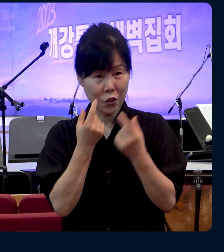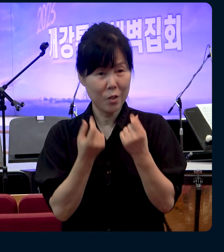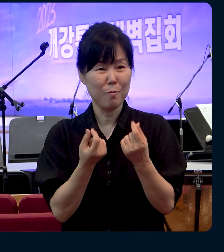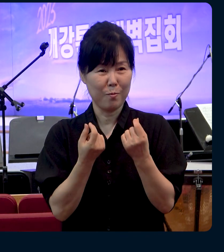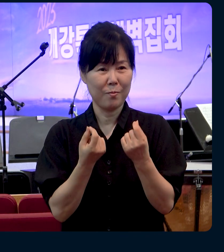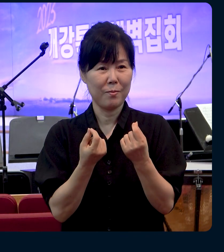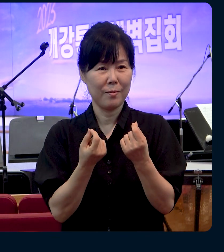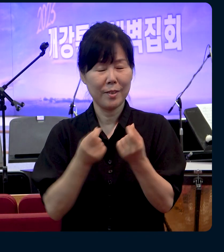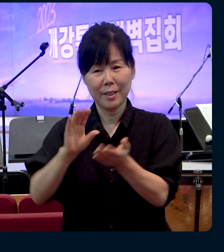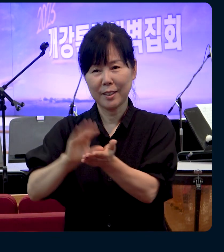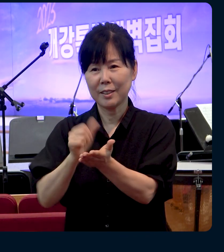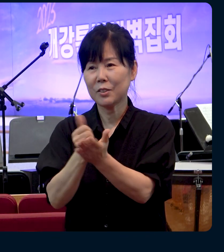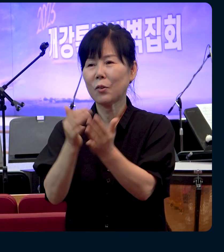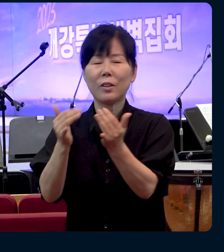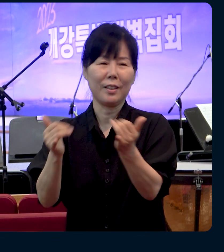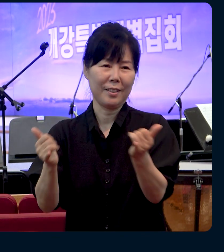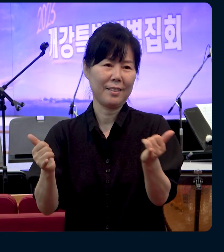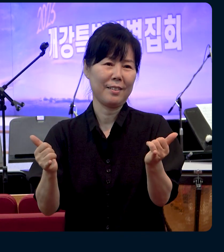여러분,